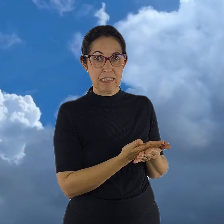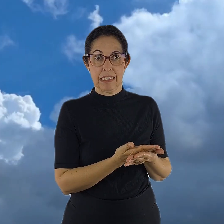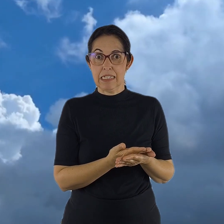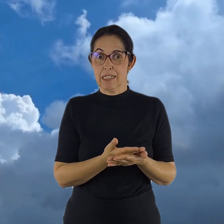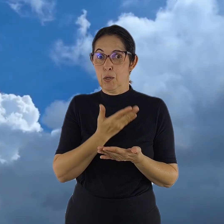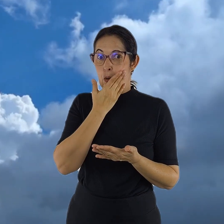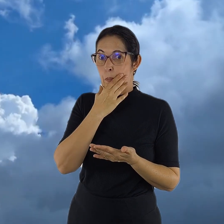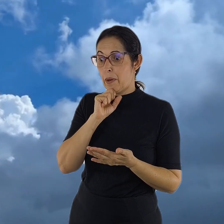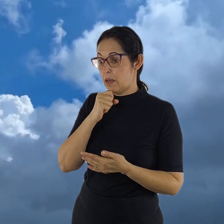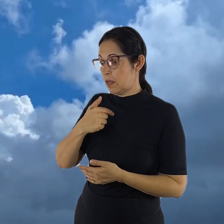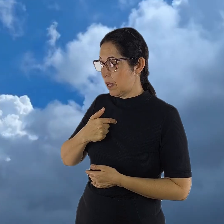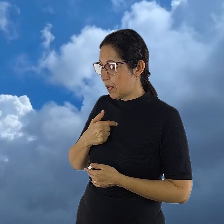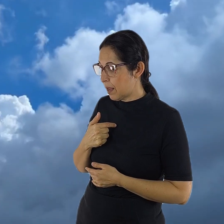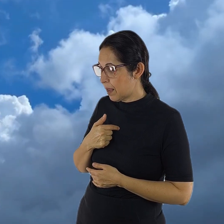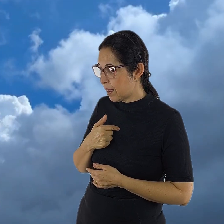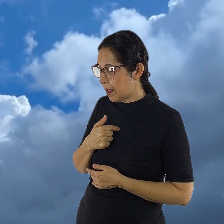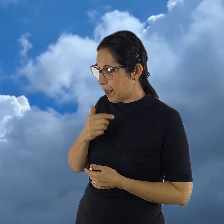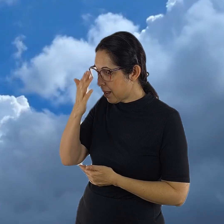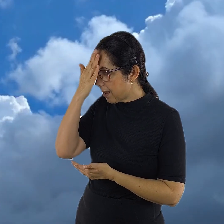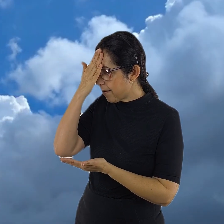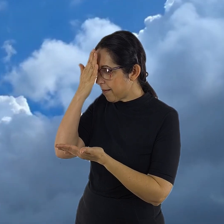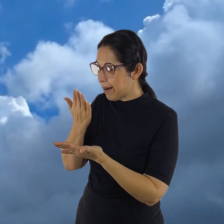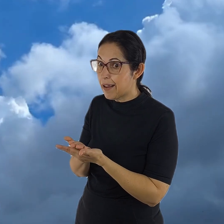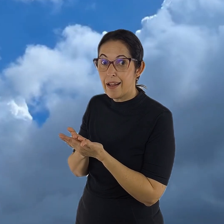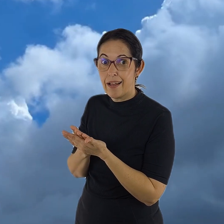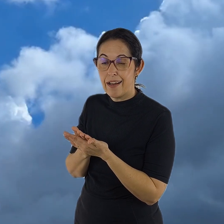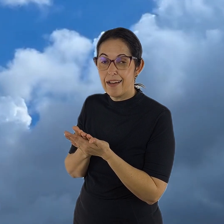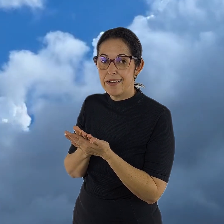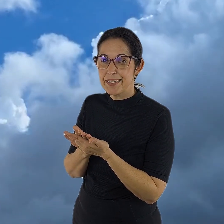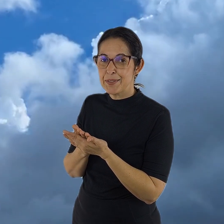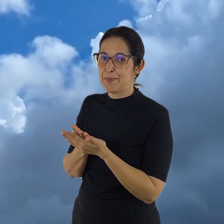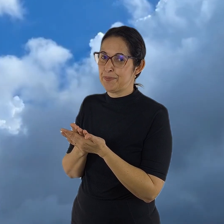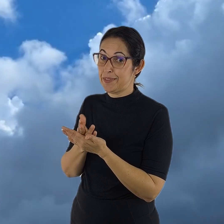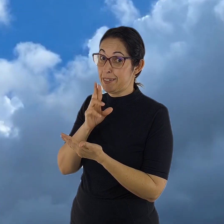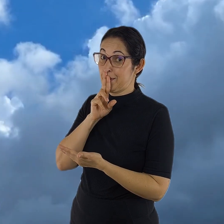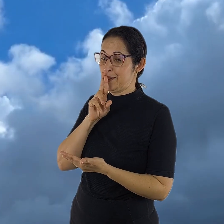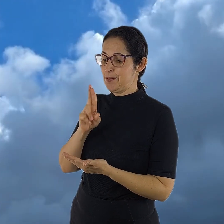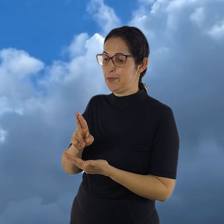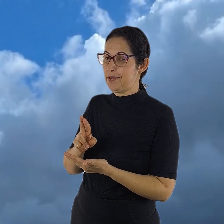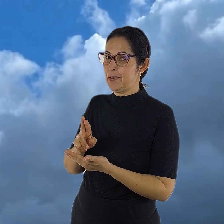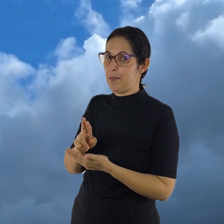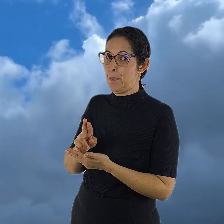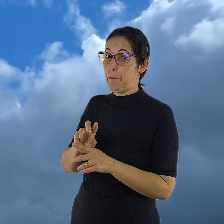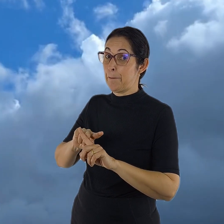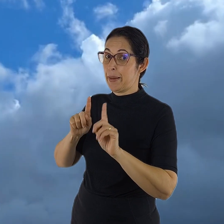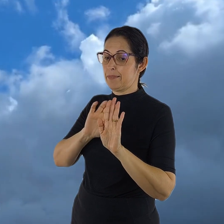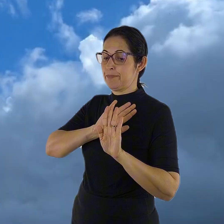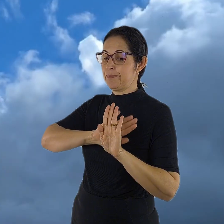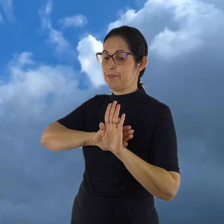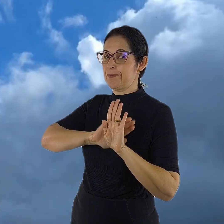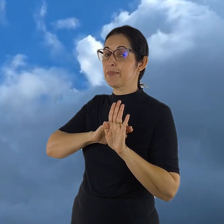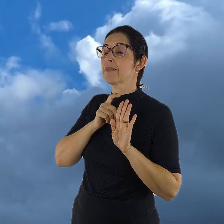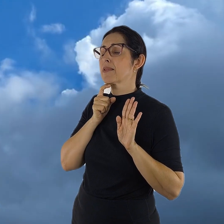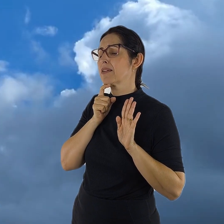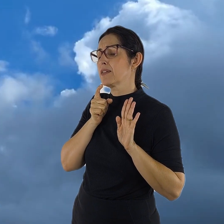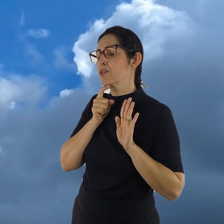eu creio, Senhor. Que frase linda. Mas não era verdade.